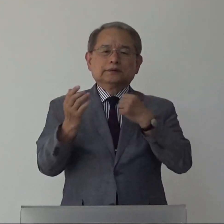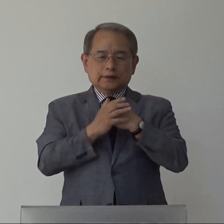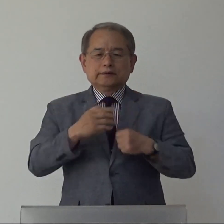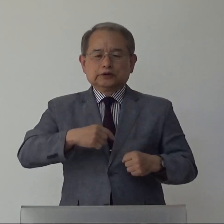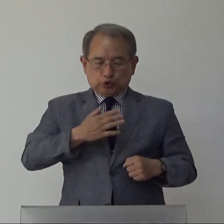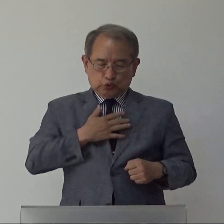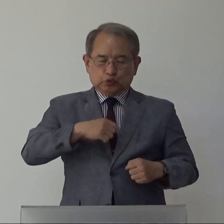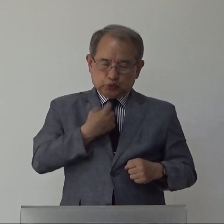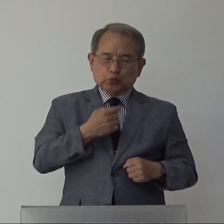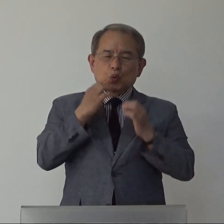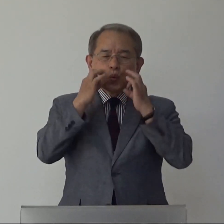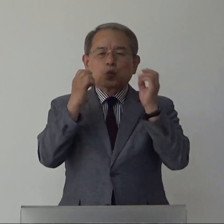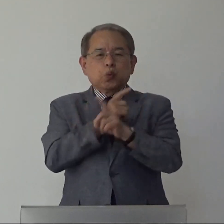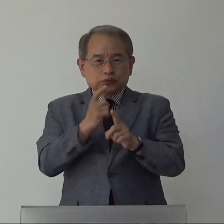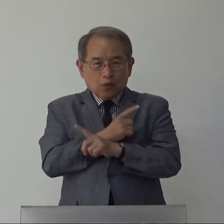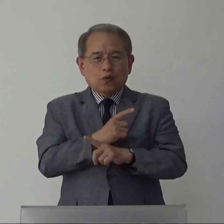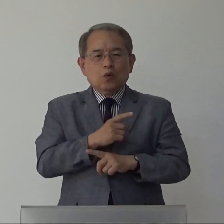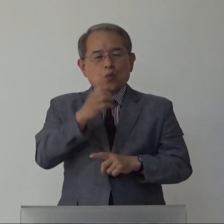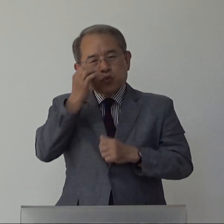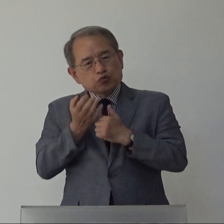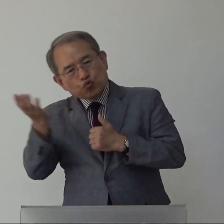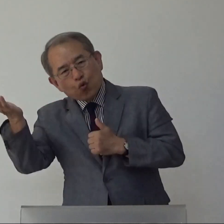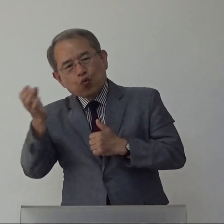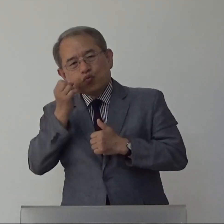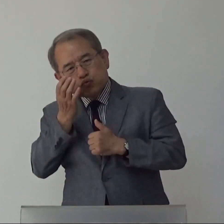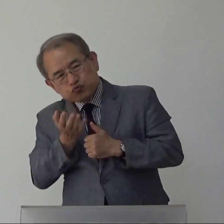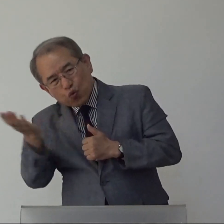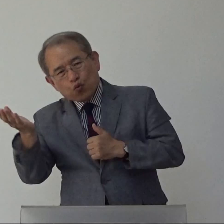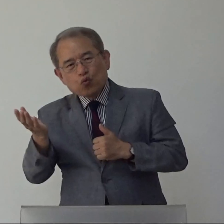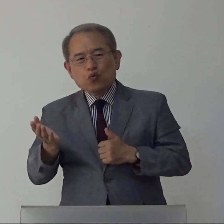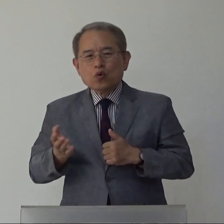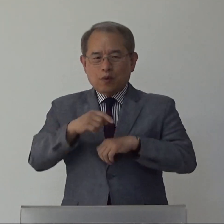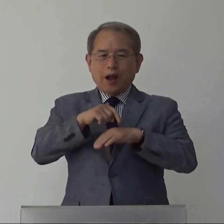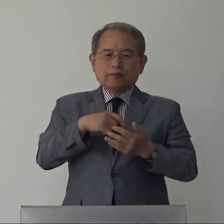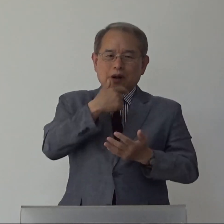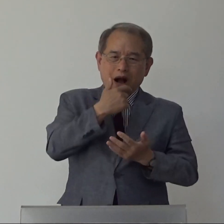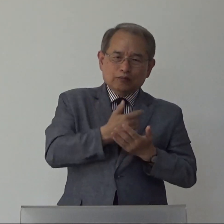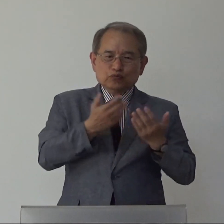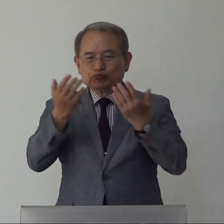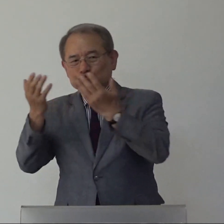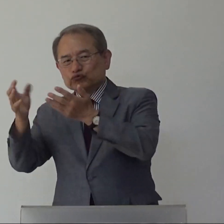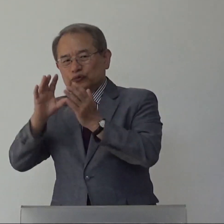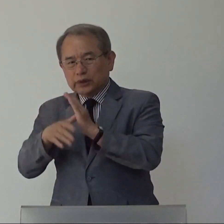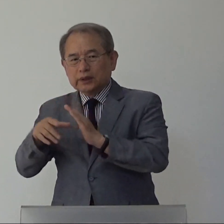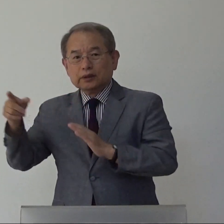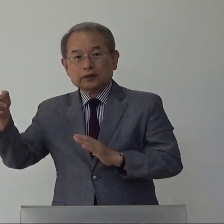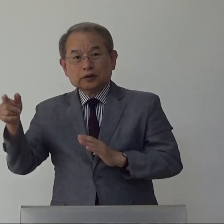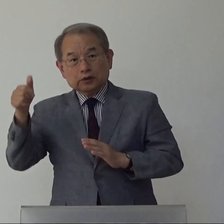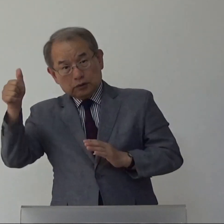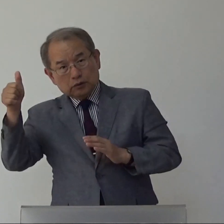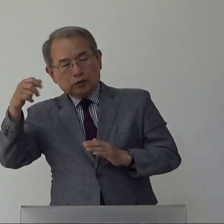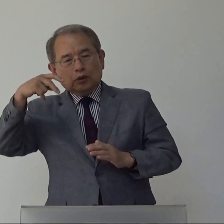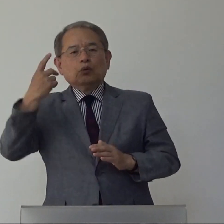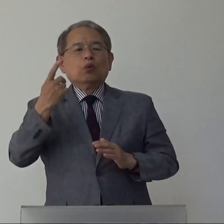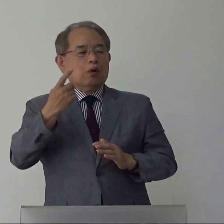자신을 먼저 돌아보고 나도 온전한 사람이 아니기 때문에 나도 고치고 그리고